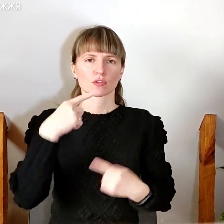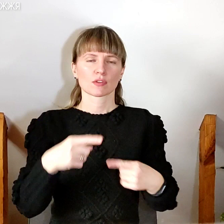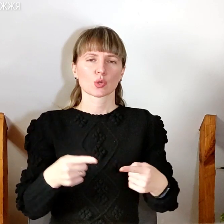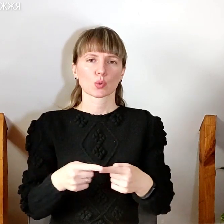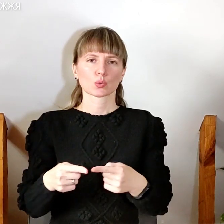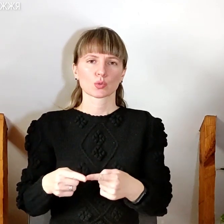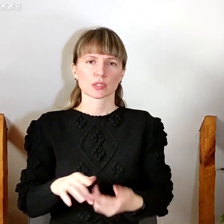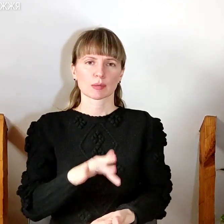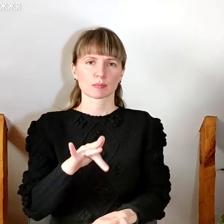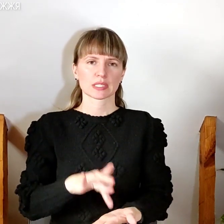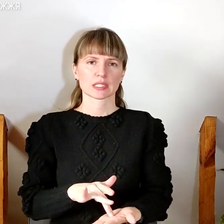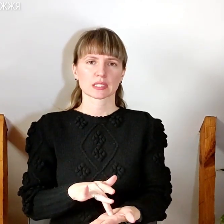міста.